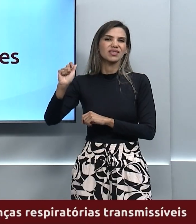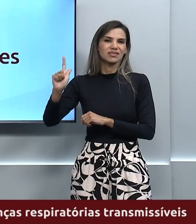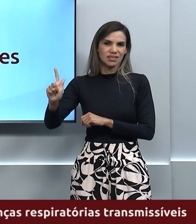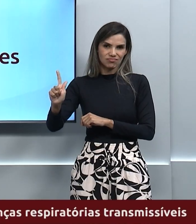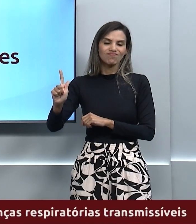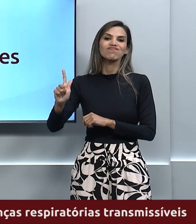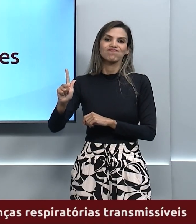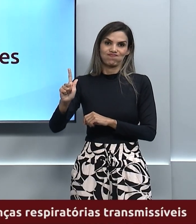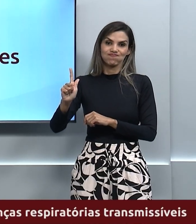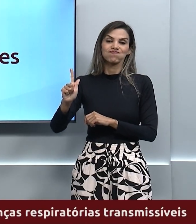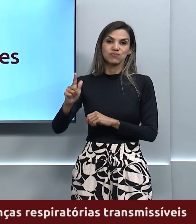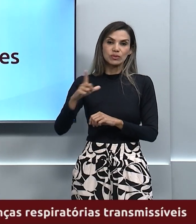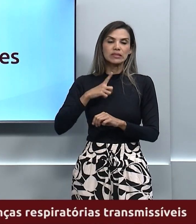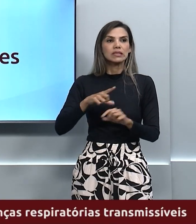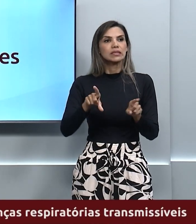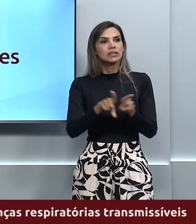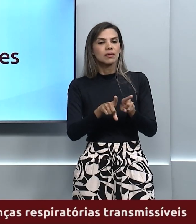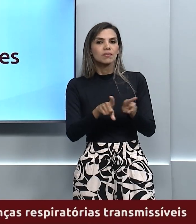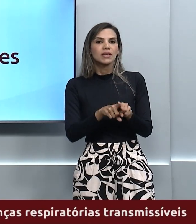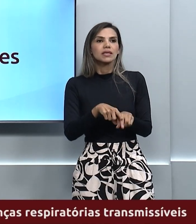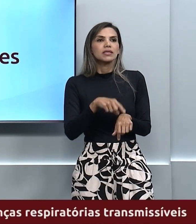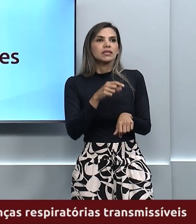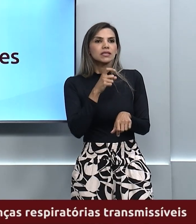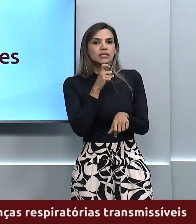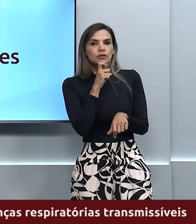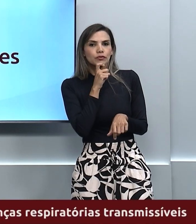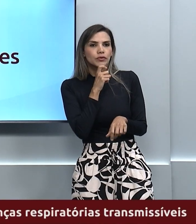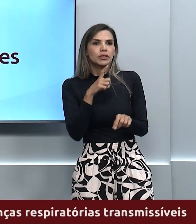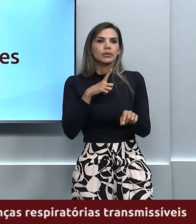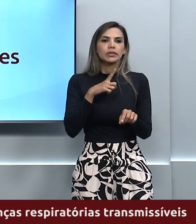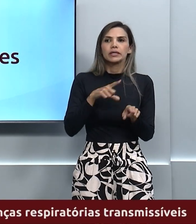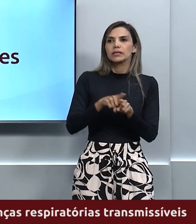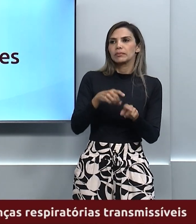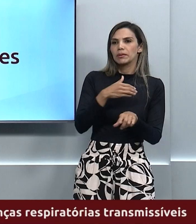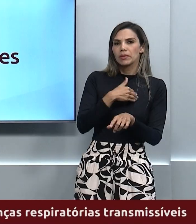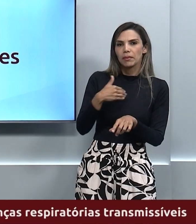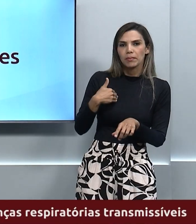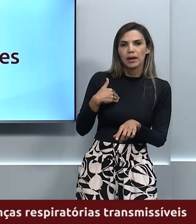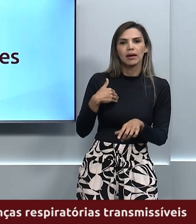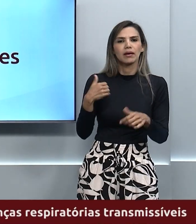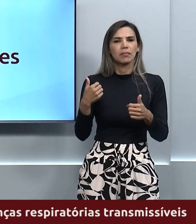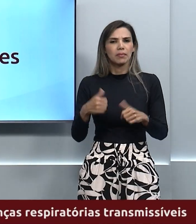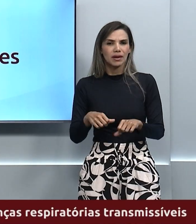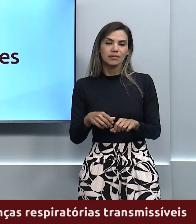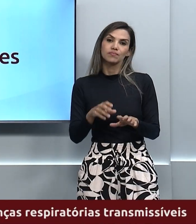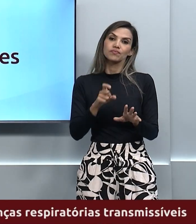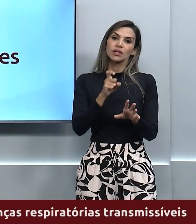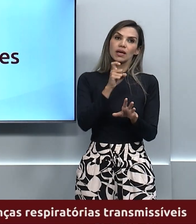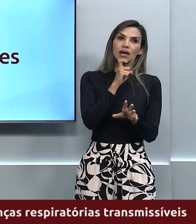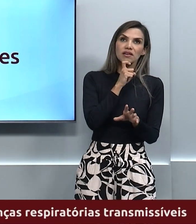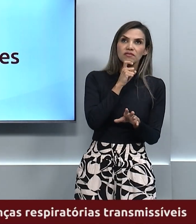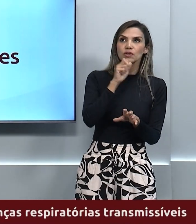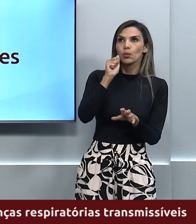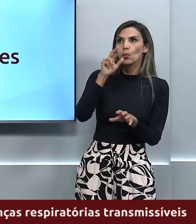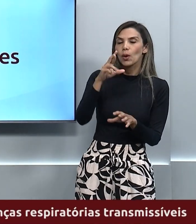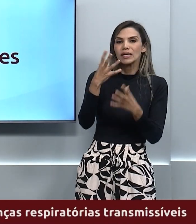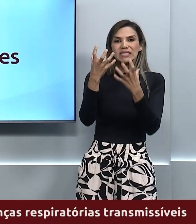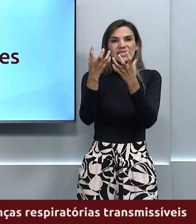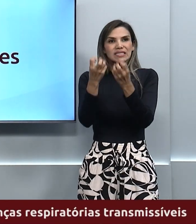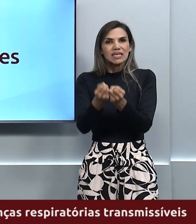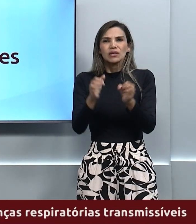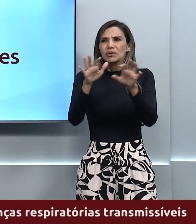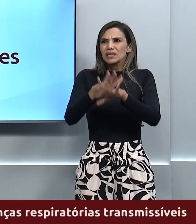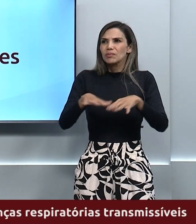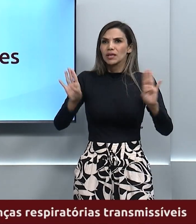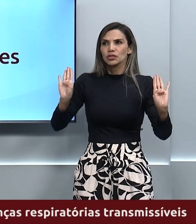frio, as pneumonias e outros tipos de infecções respiratórias. O frio, o ar seco e